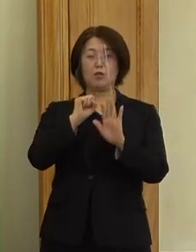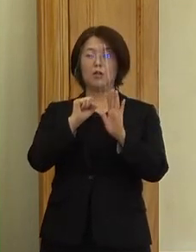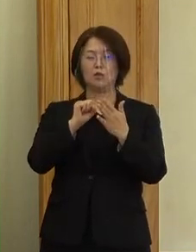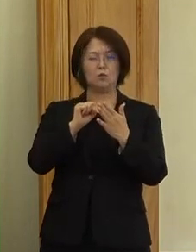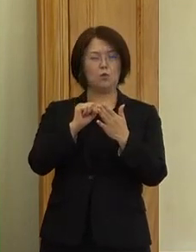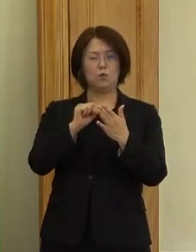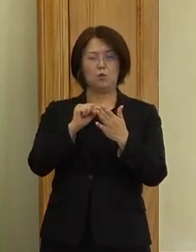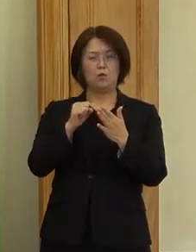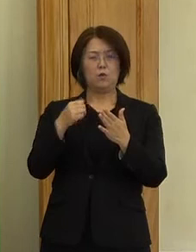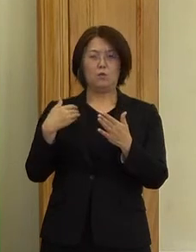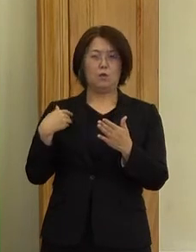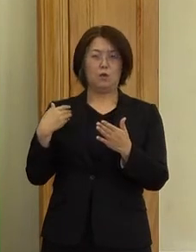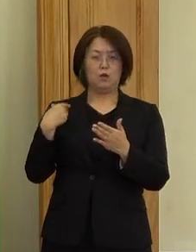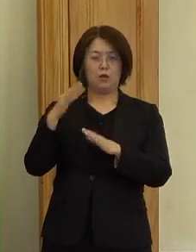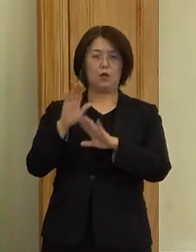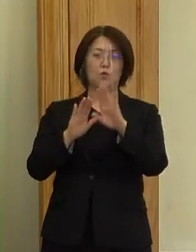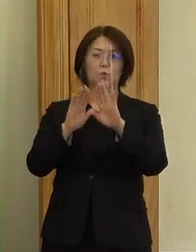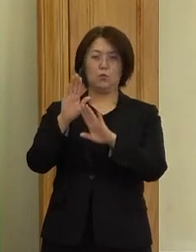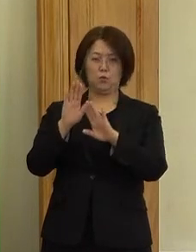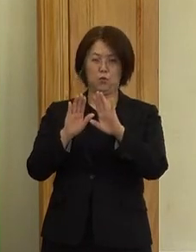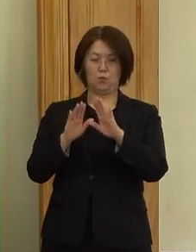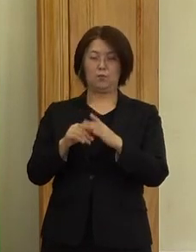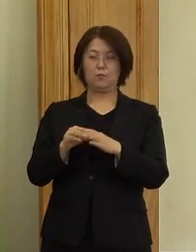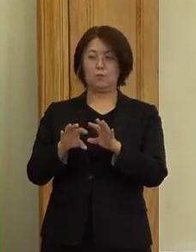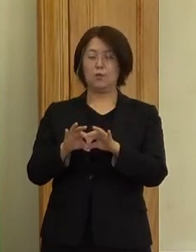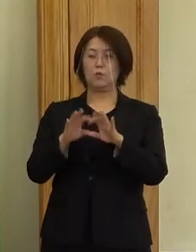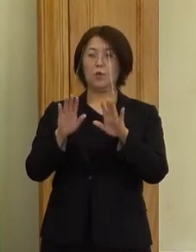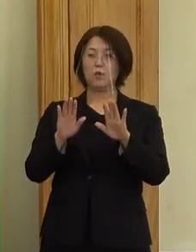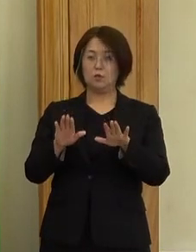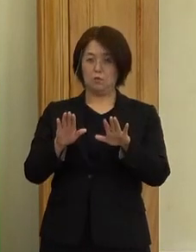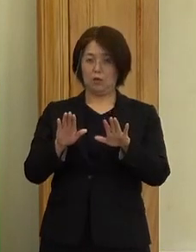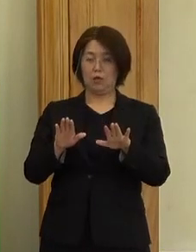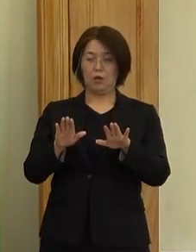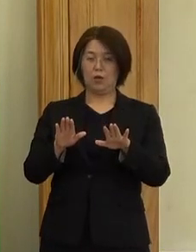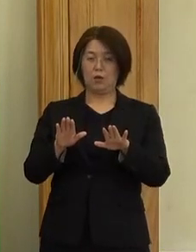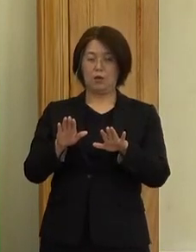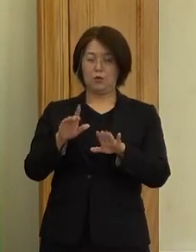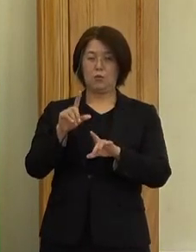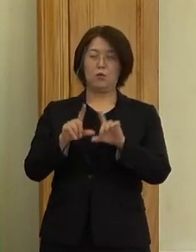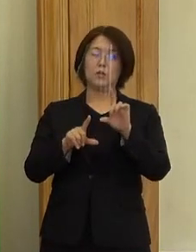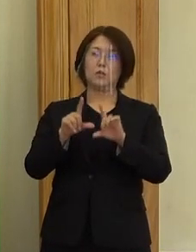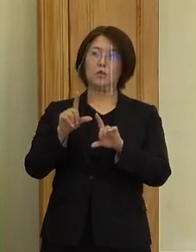だそれも見通せない段階であります。ですから今のスキームを、